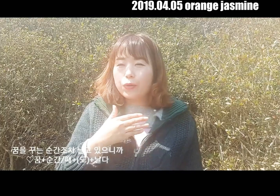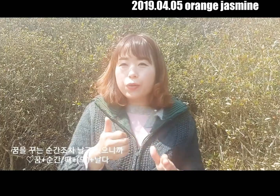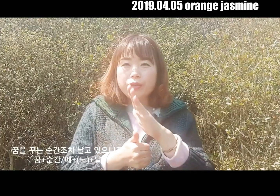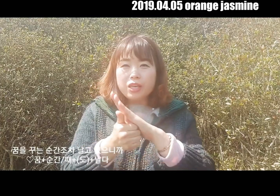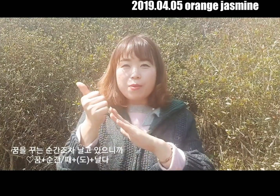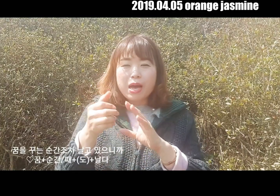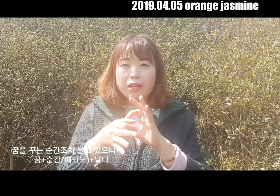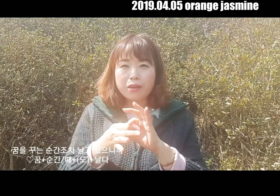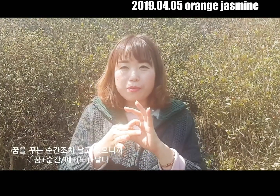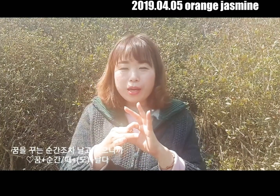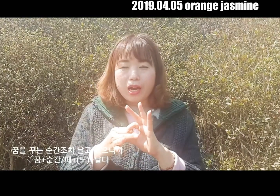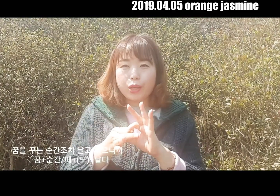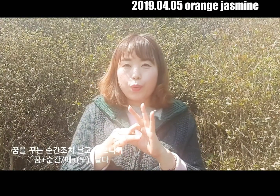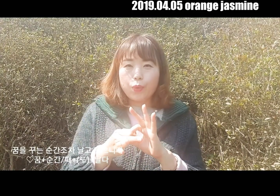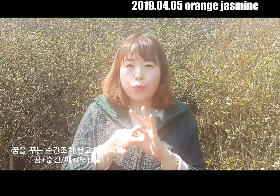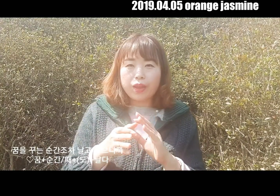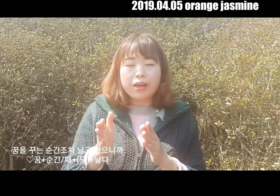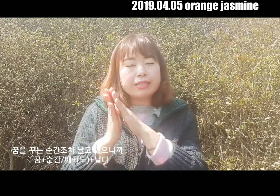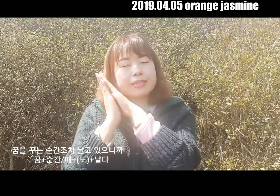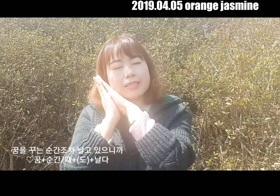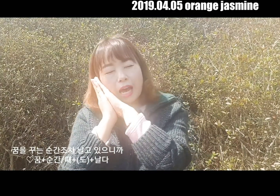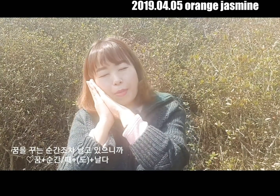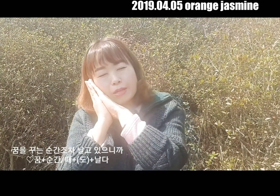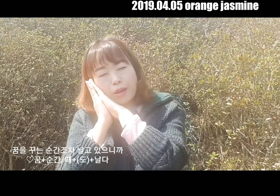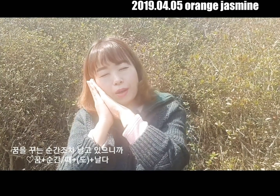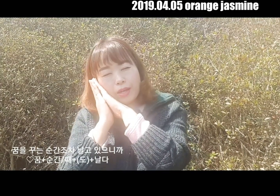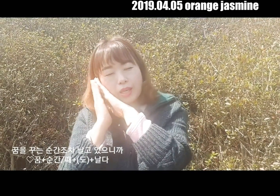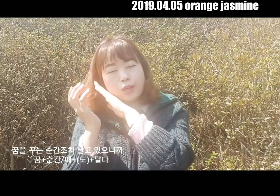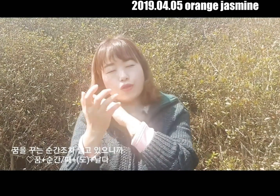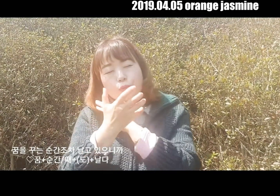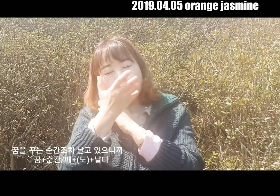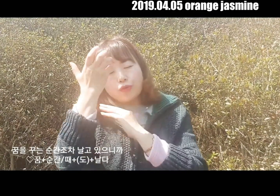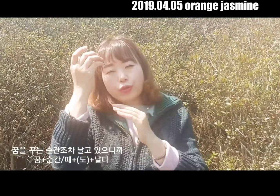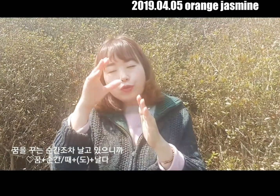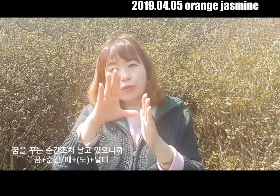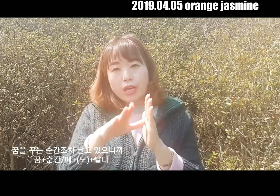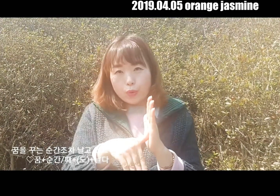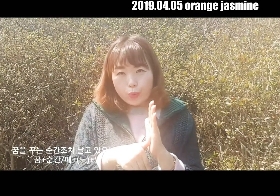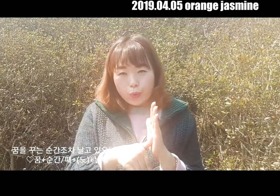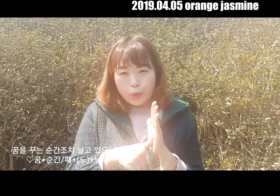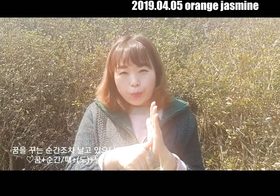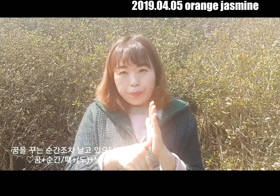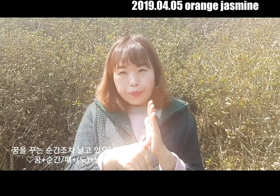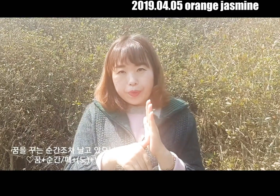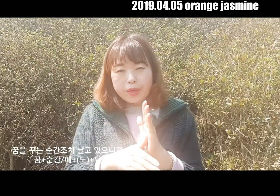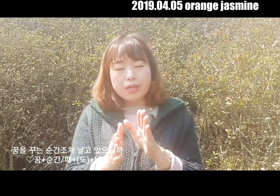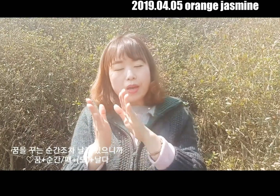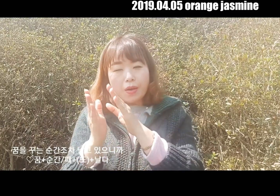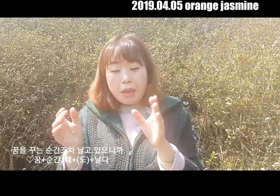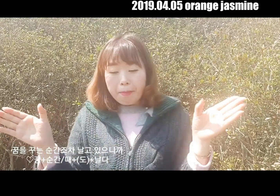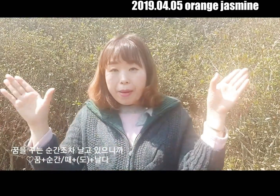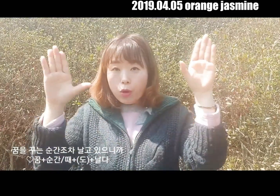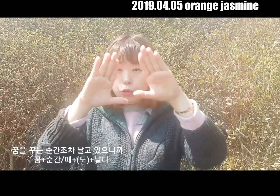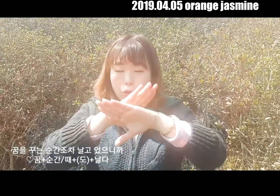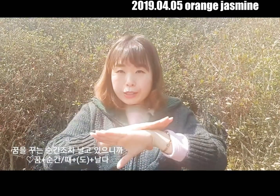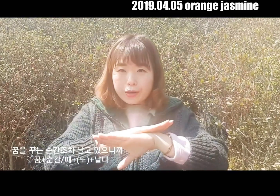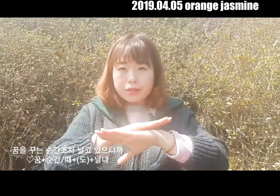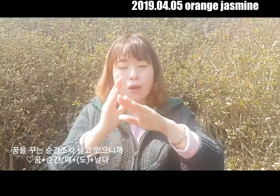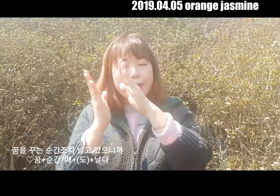내 어떤 희망의 의미가 아니고 내가 진짜 자면서 이 꿈을 꾸는 순간도, 그래서 밤이